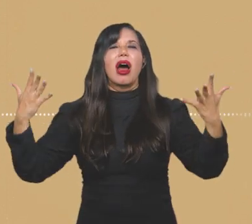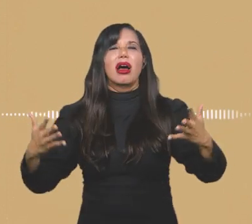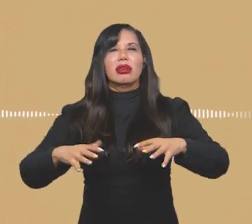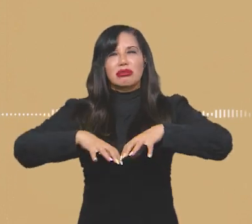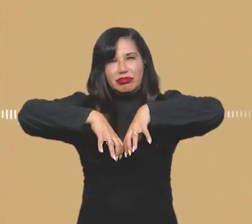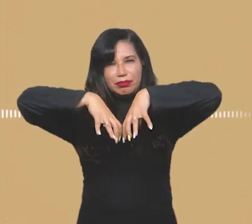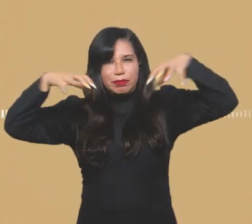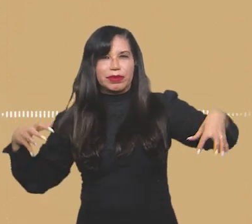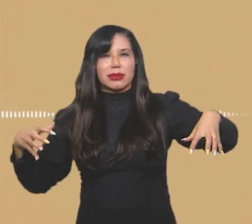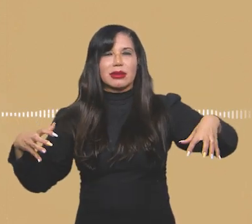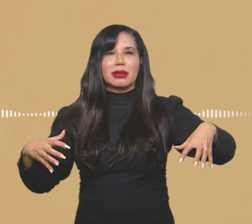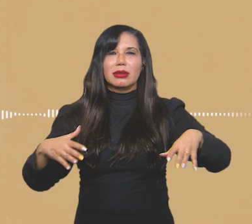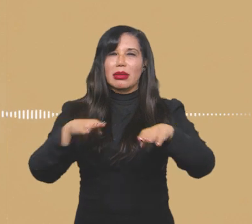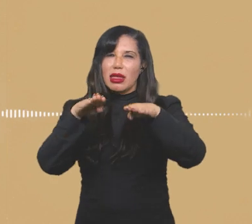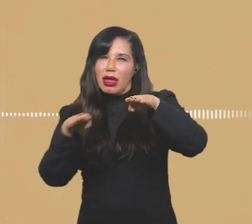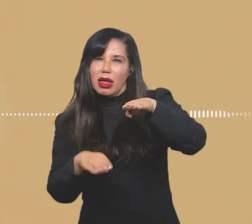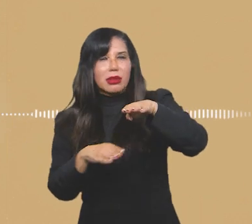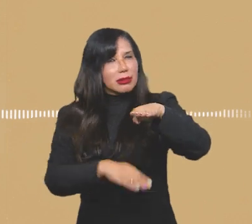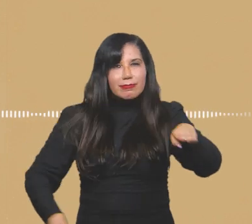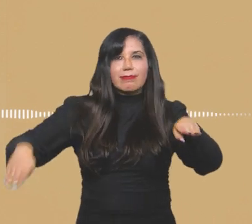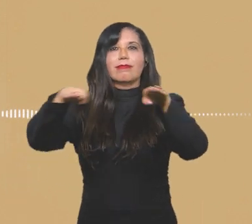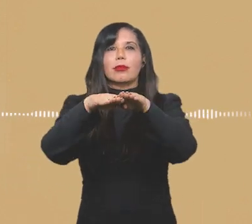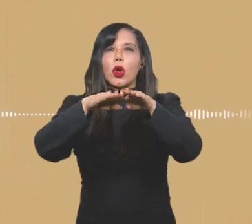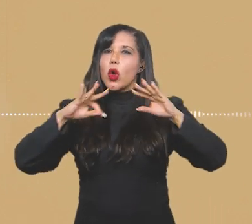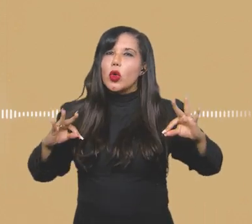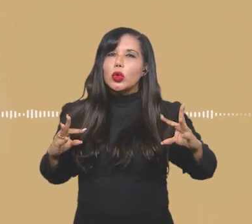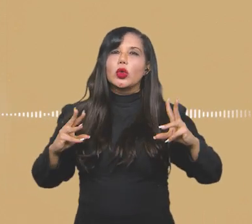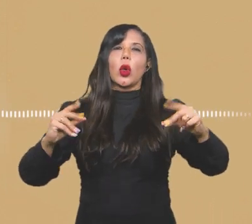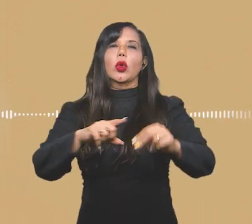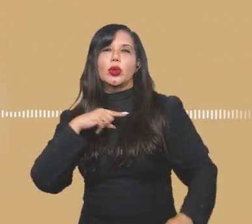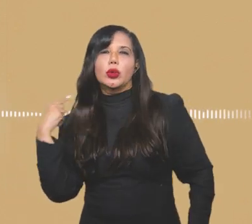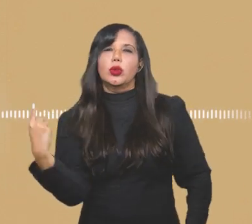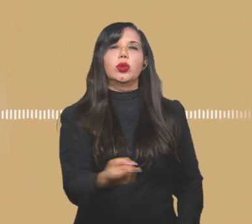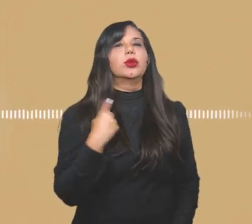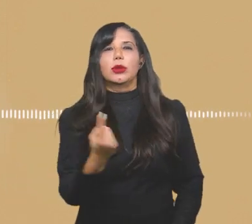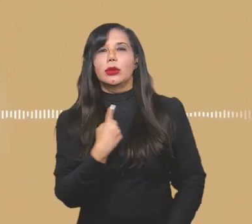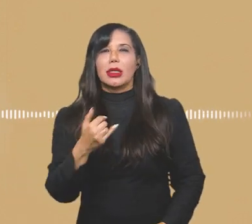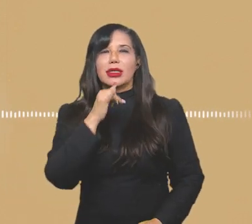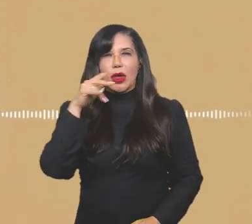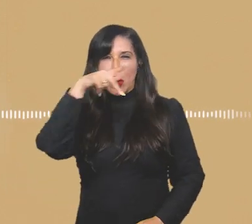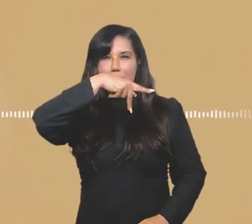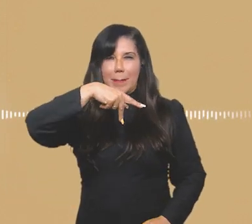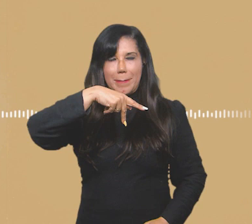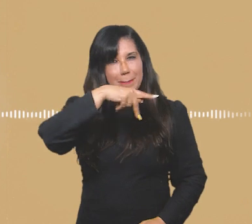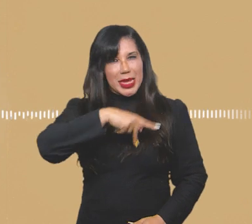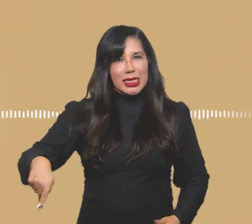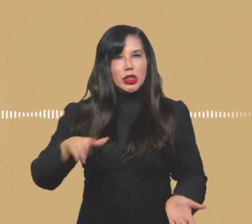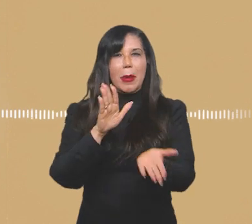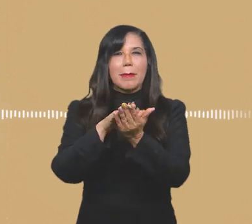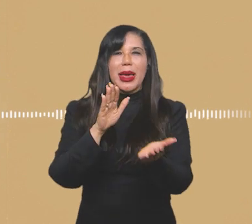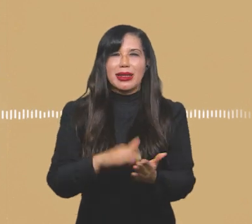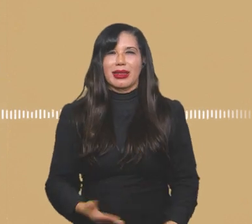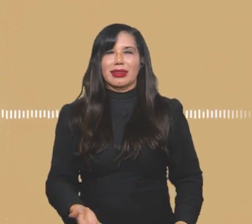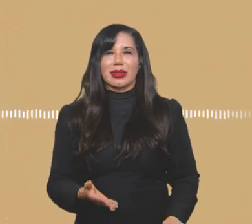das dissensões entre as classes do Brasil. Todo o mais arranzel do presidente de Pernambuco